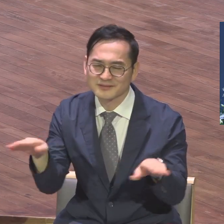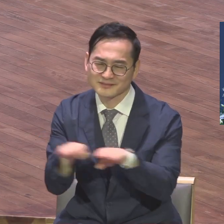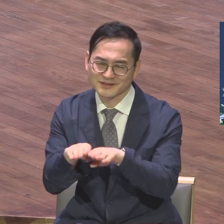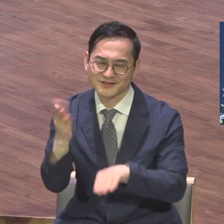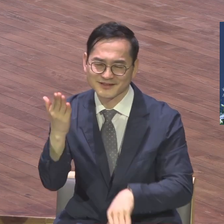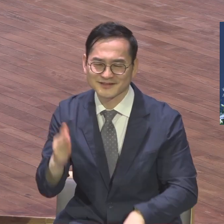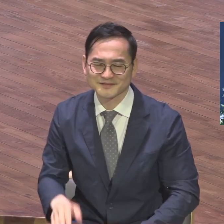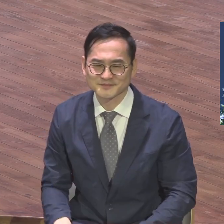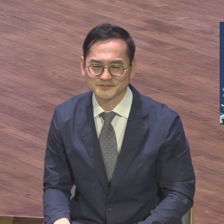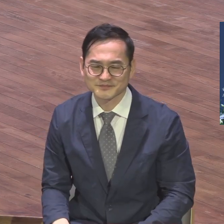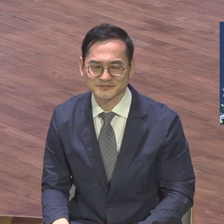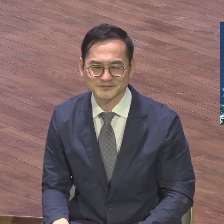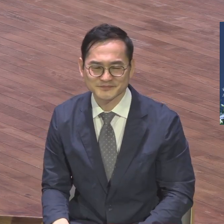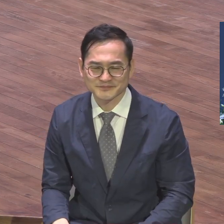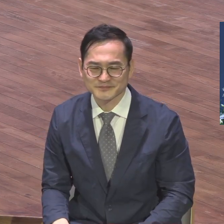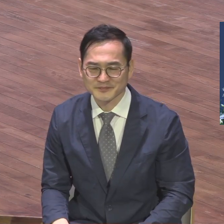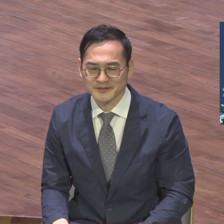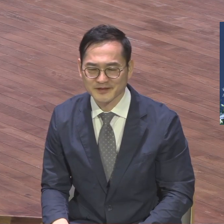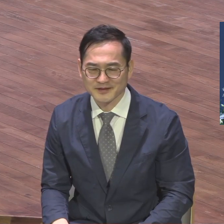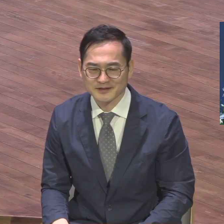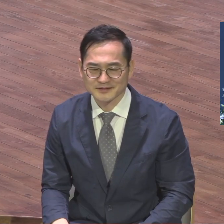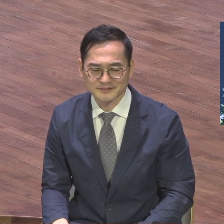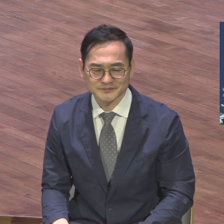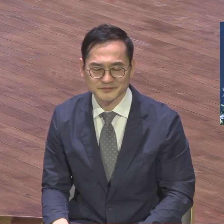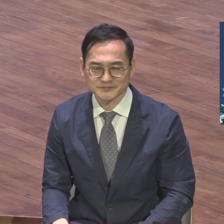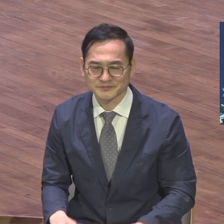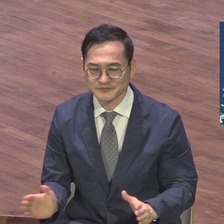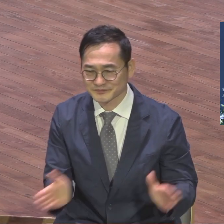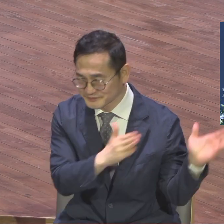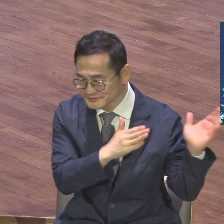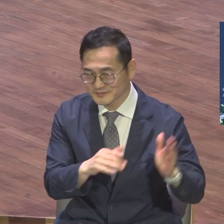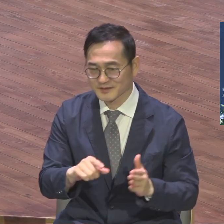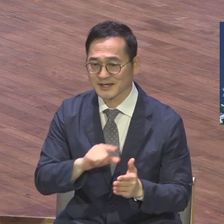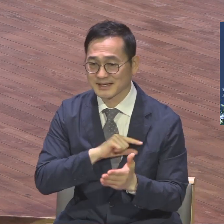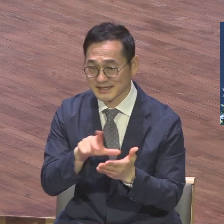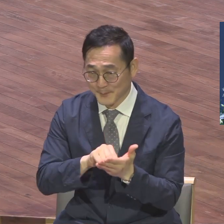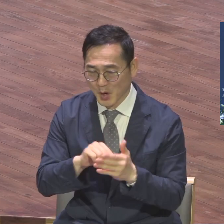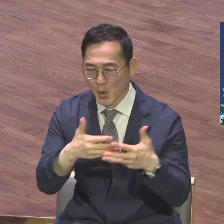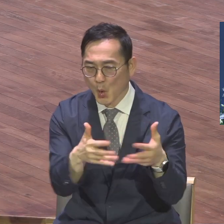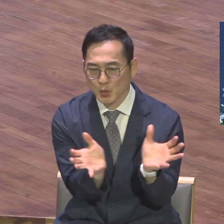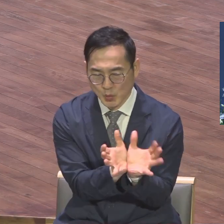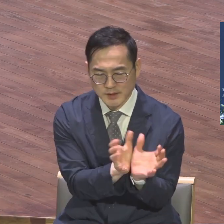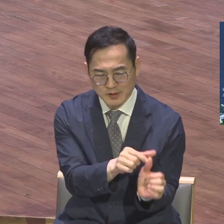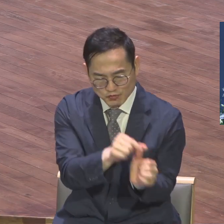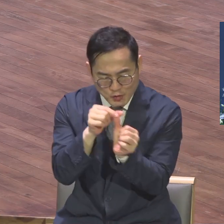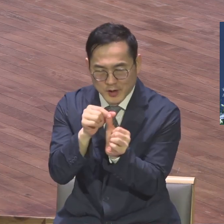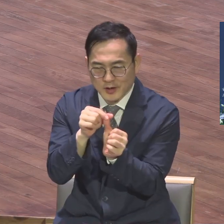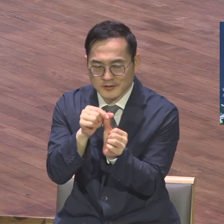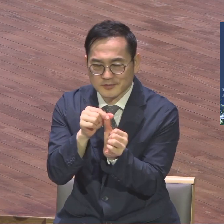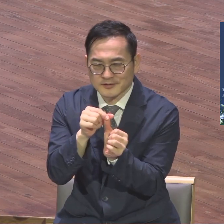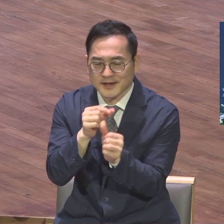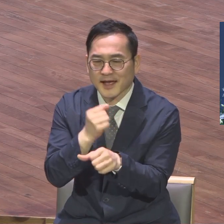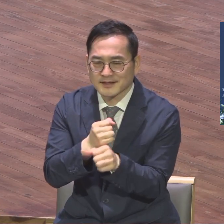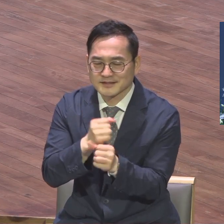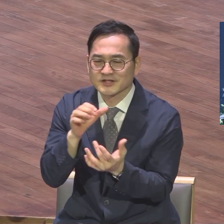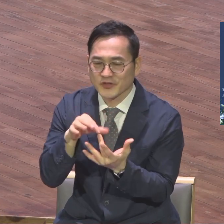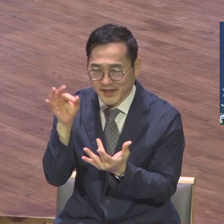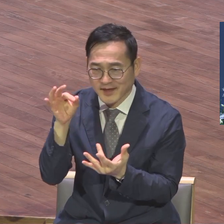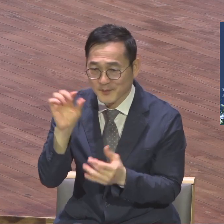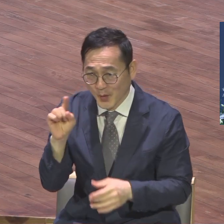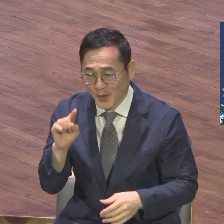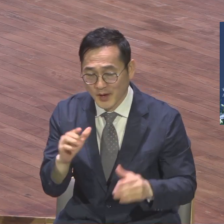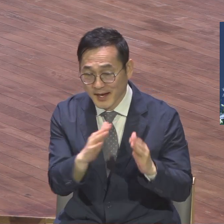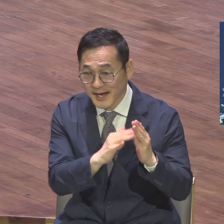됐습니다. 오늘 설교 제목이 공동체를 살리는 선택인데 제가 이 가정 공동체를